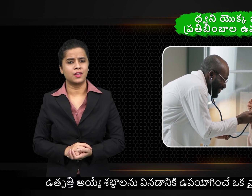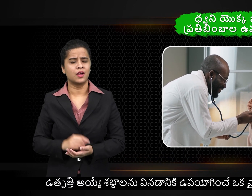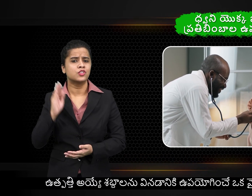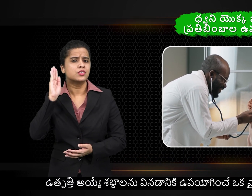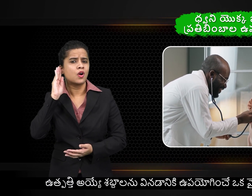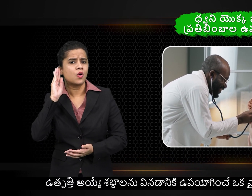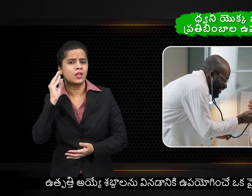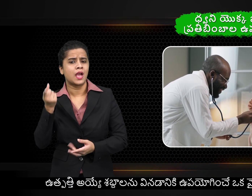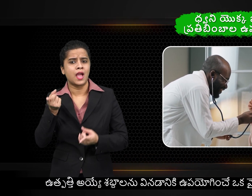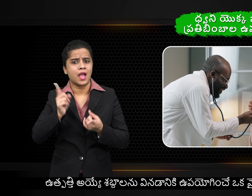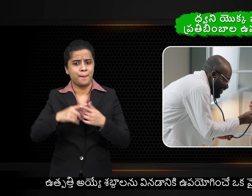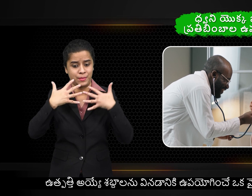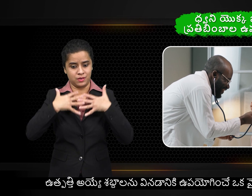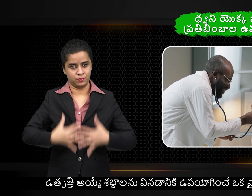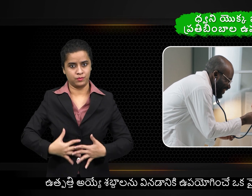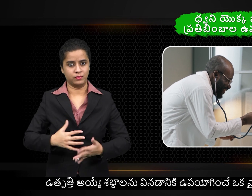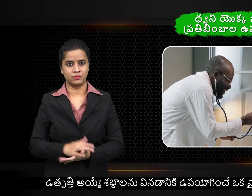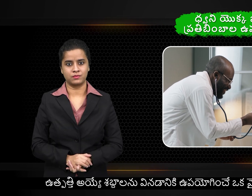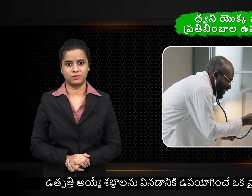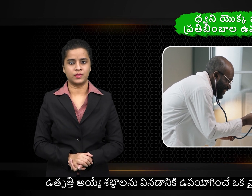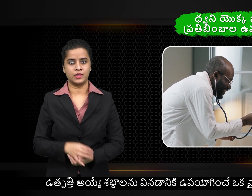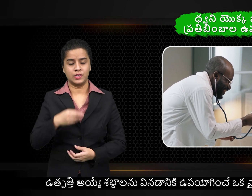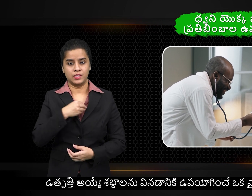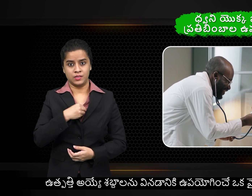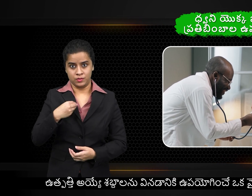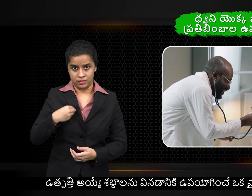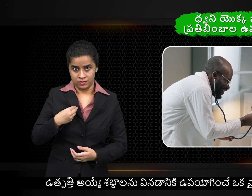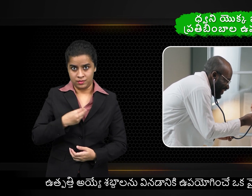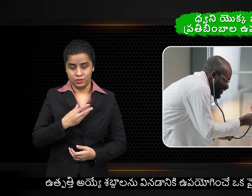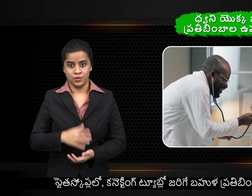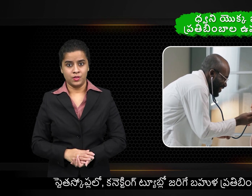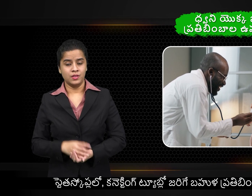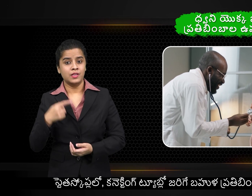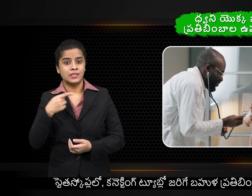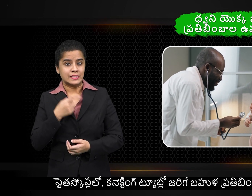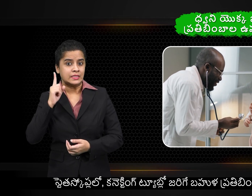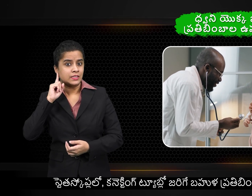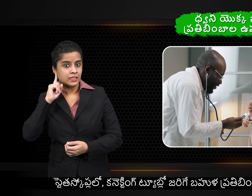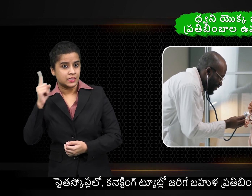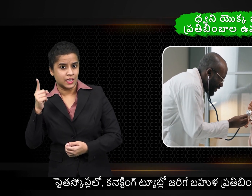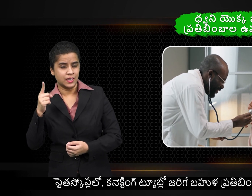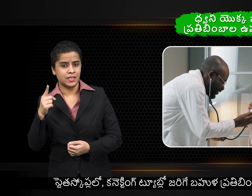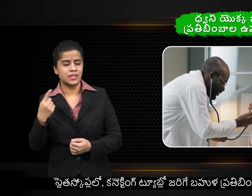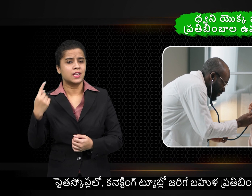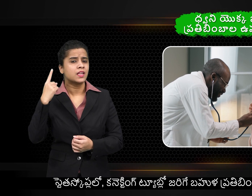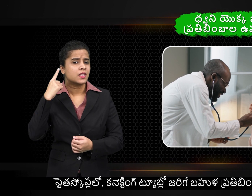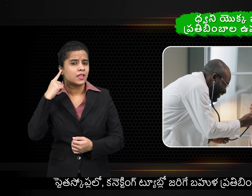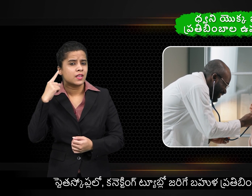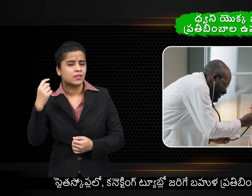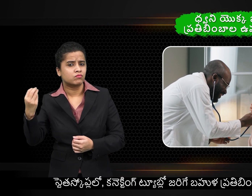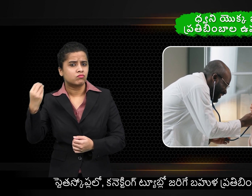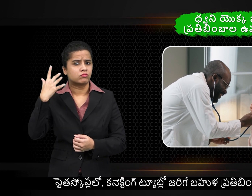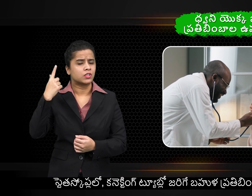ఉత్పత్తి అయ్యే శబ్దాలను వినడానికి ఉపయోగించే ఒక వైద్య పరికరం. స్టెతస్కోప్లలో కనెక్టింగ్